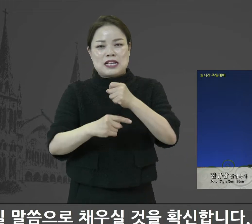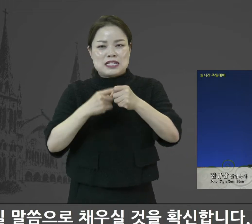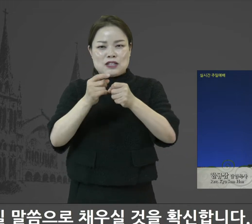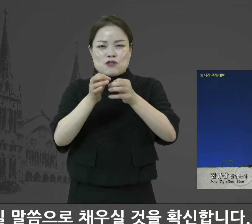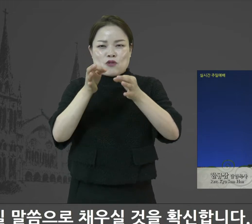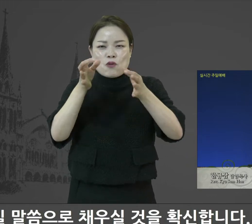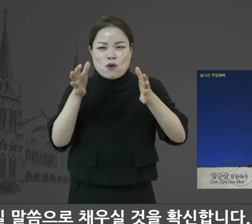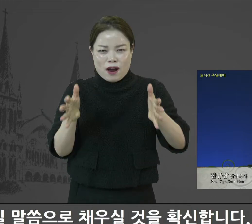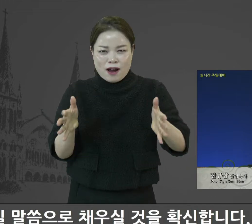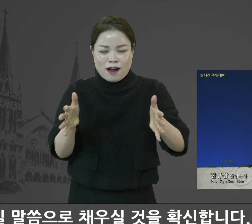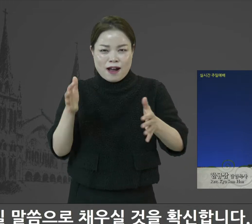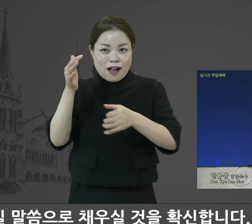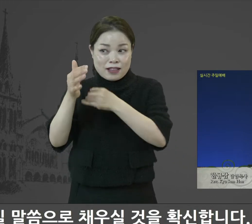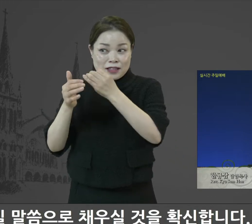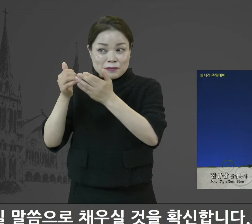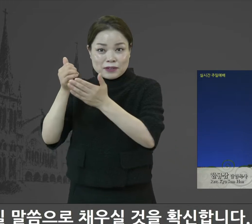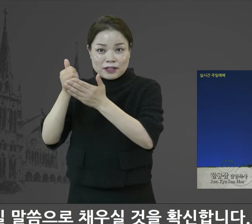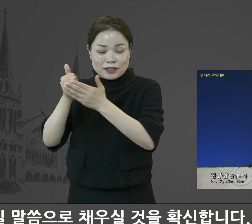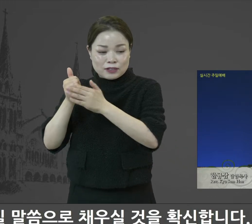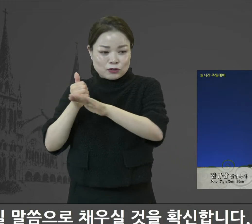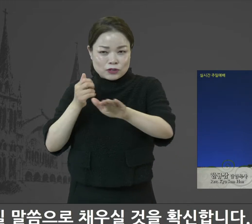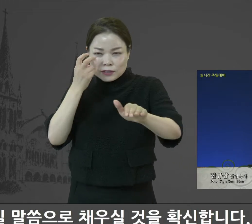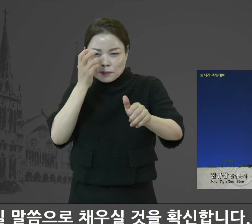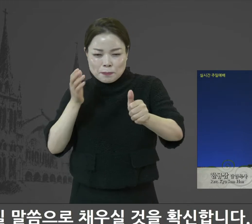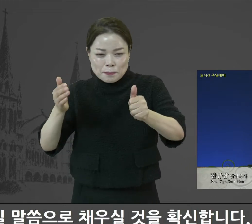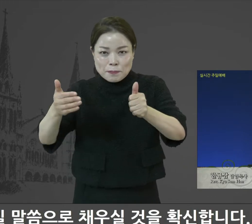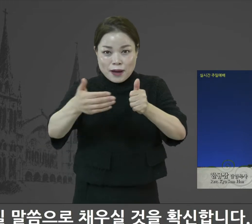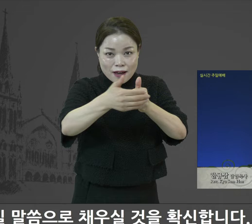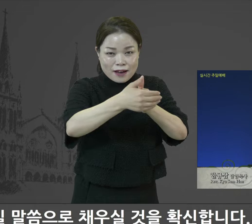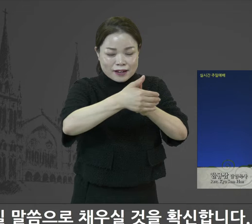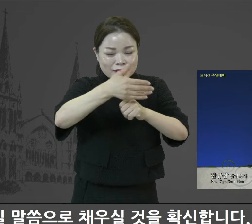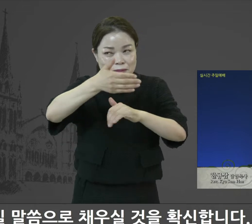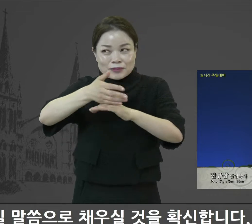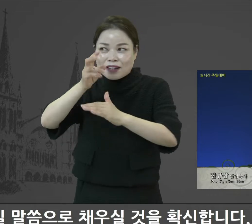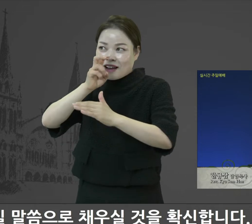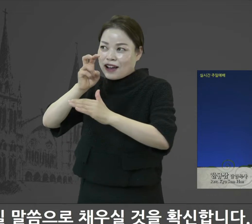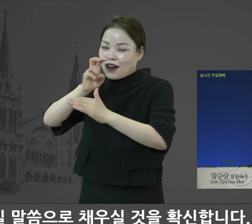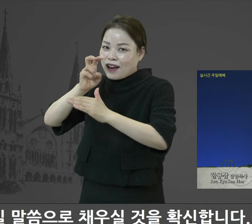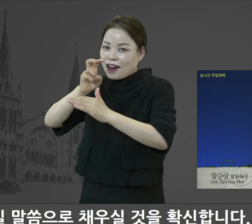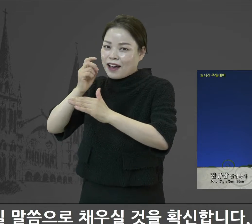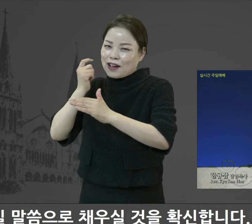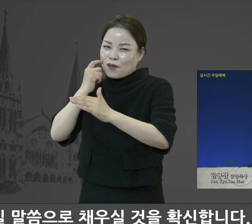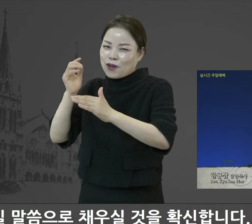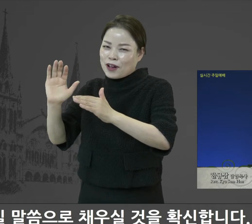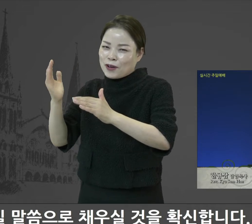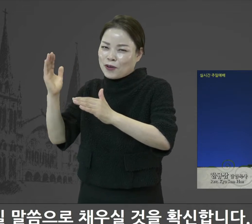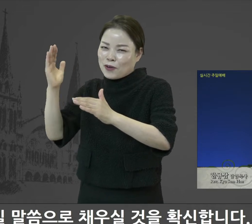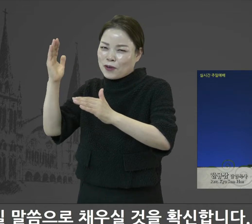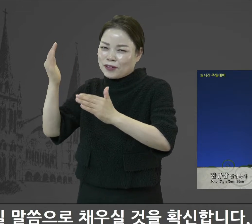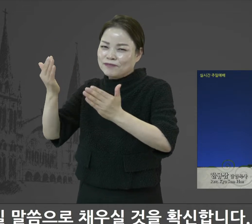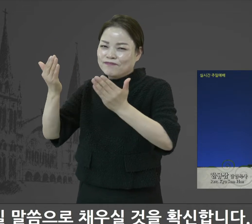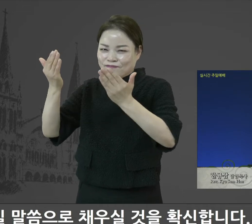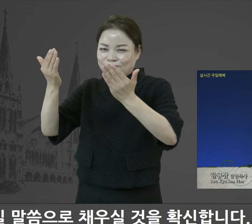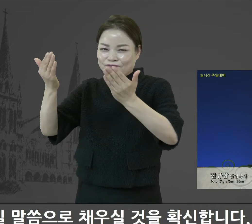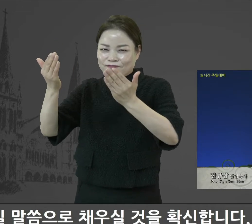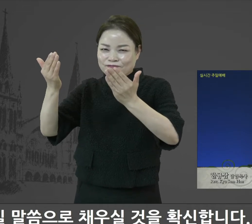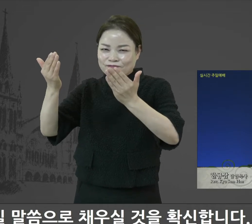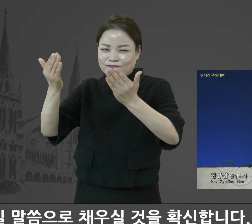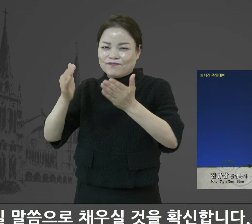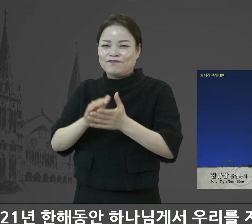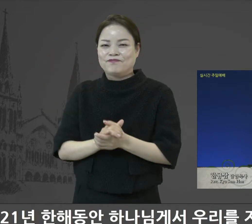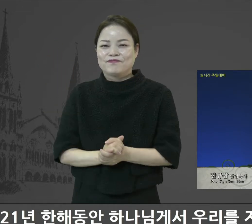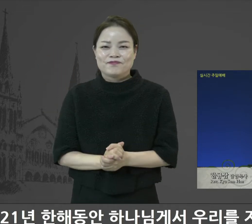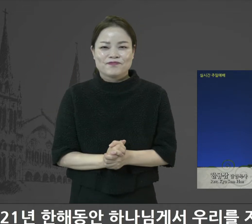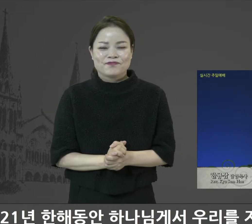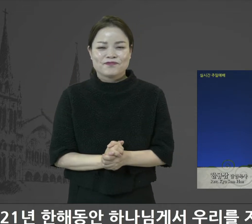동안 하나님께서 우리를 지켜주신 것 감사와 찬송과 영광으로 되돌려